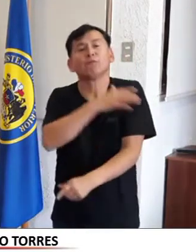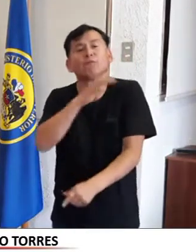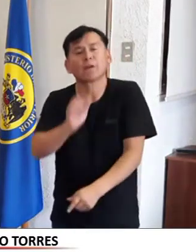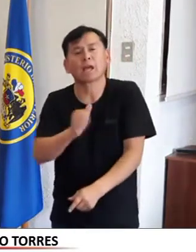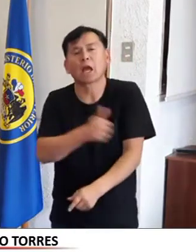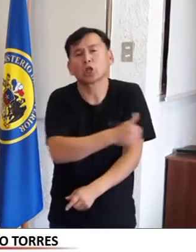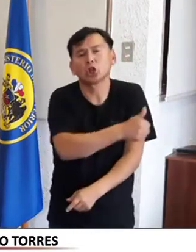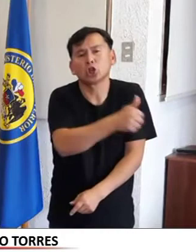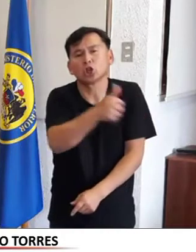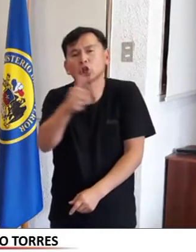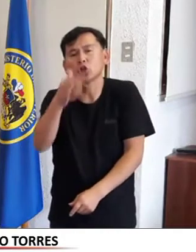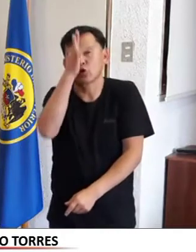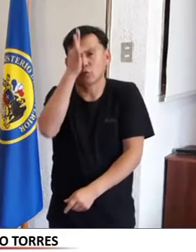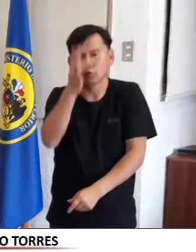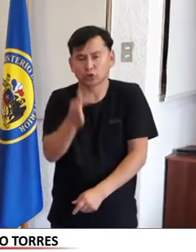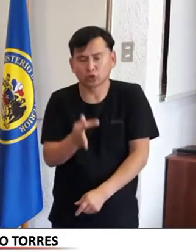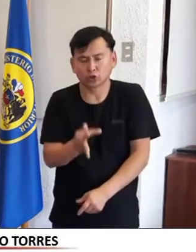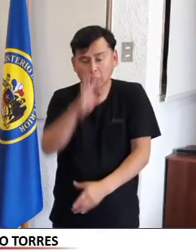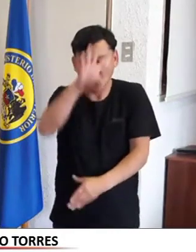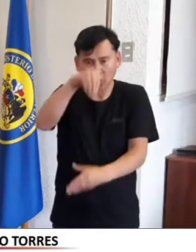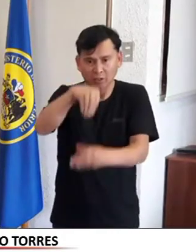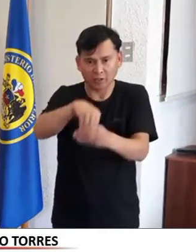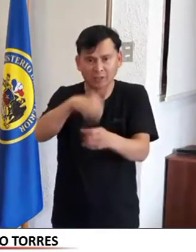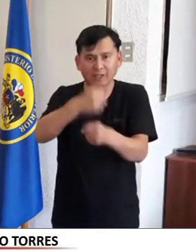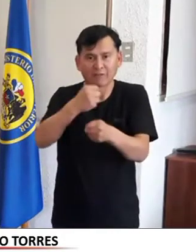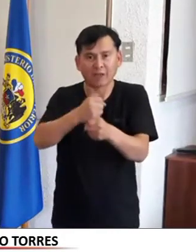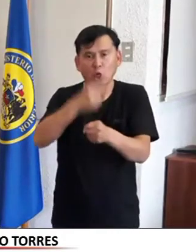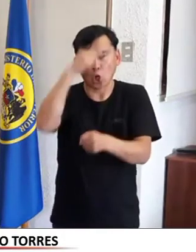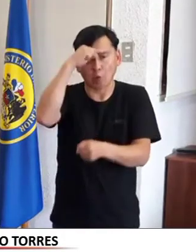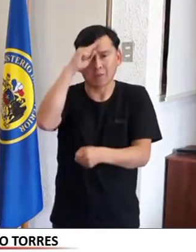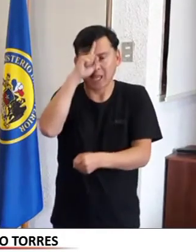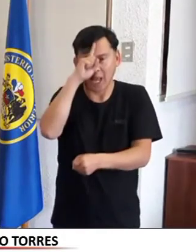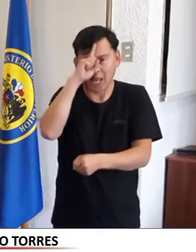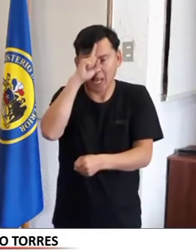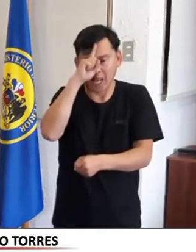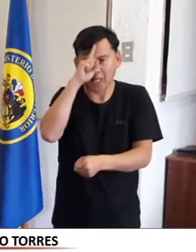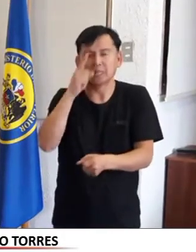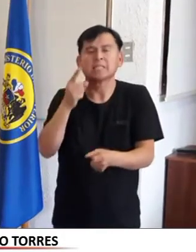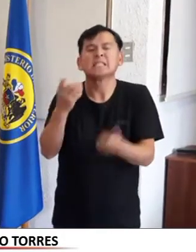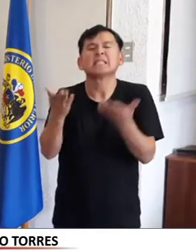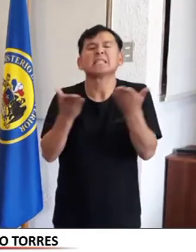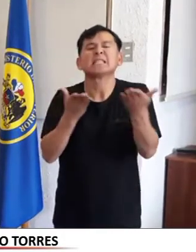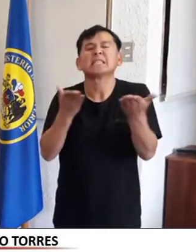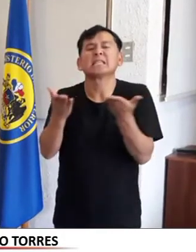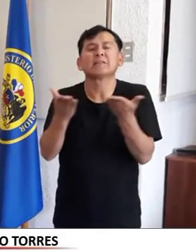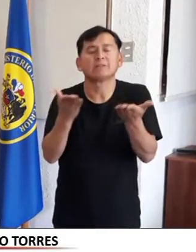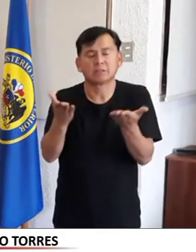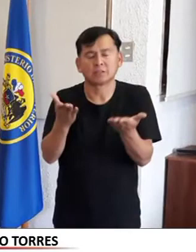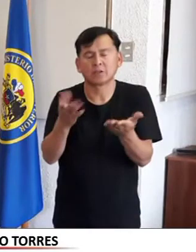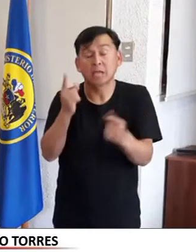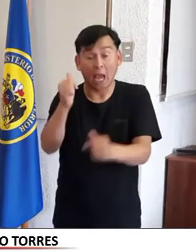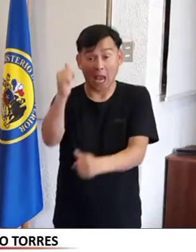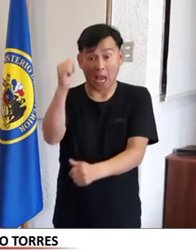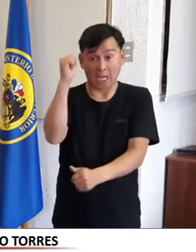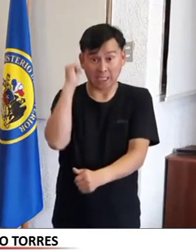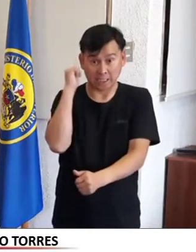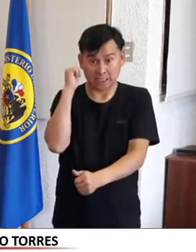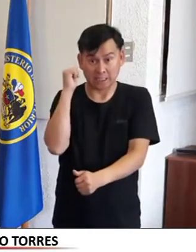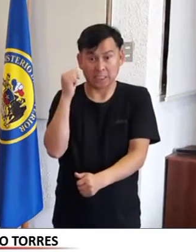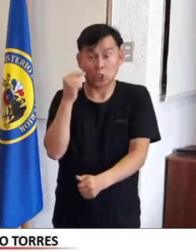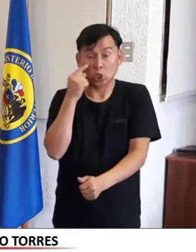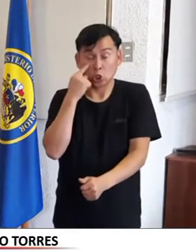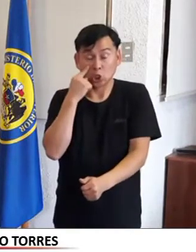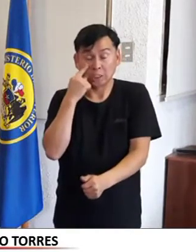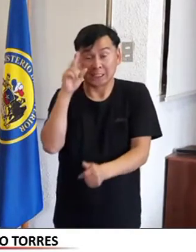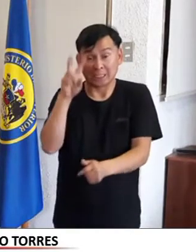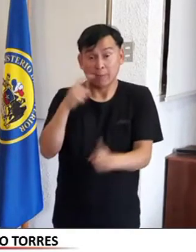a todos los funcionarios del Hospital Regional Coyhaique, pero principalmente al servicio involucrado que ayer, ¿no es cierto?, y tras conocerse